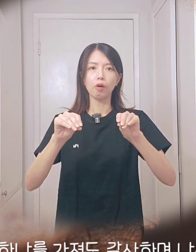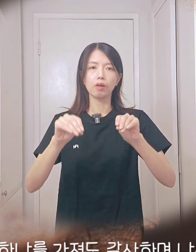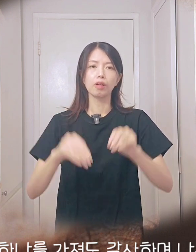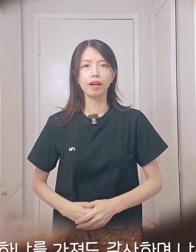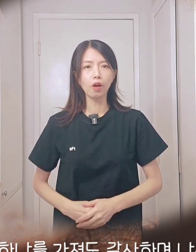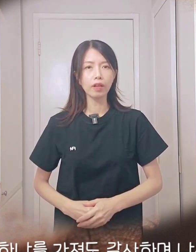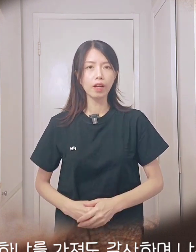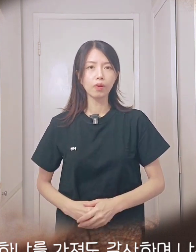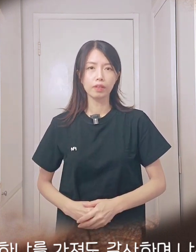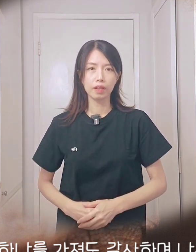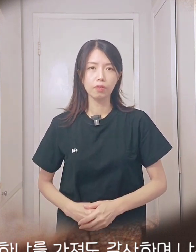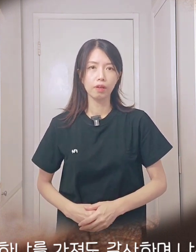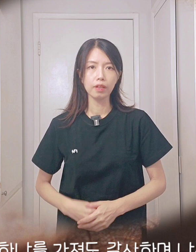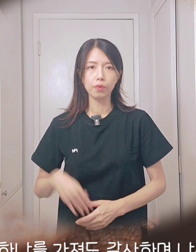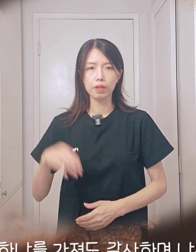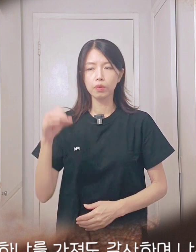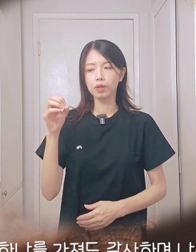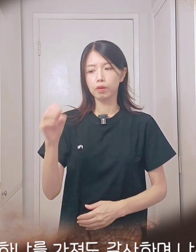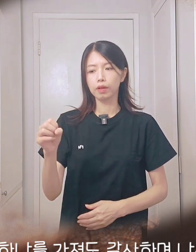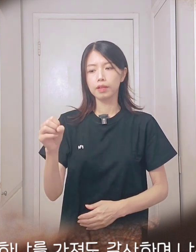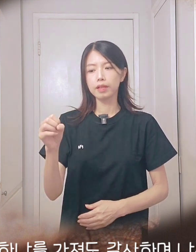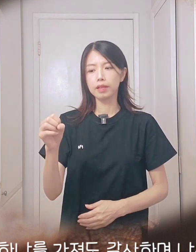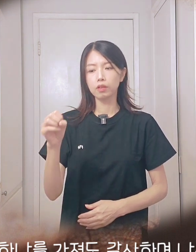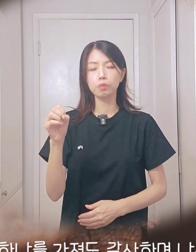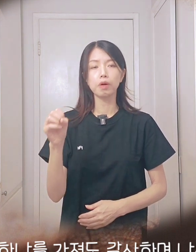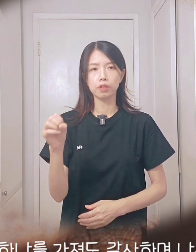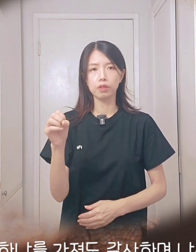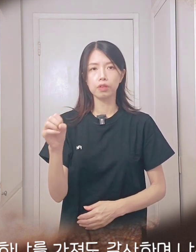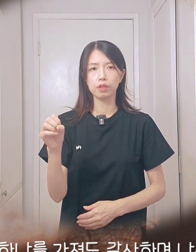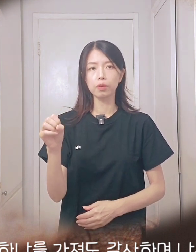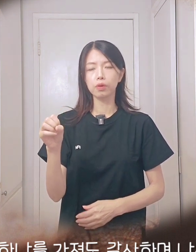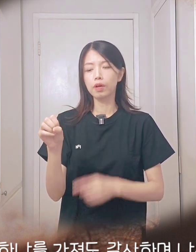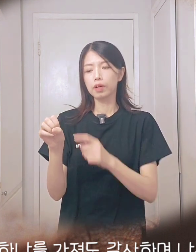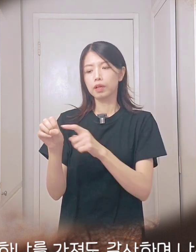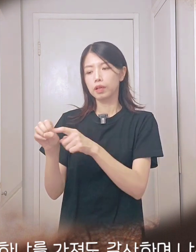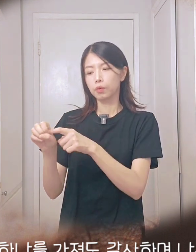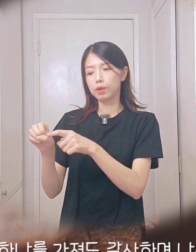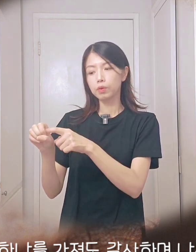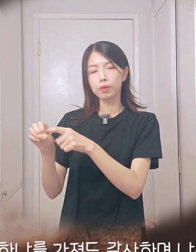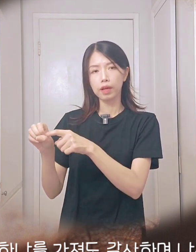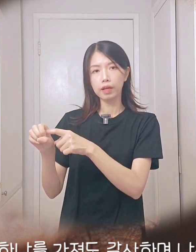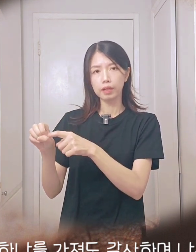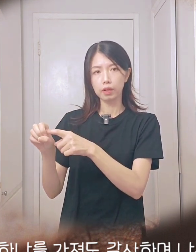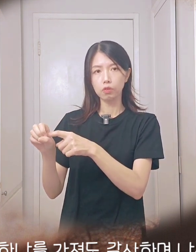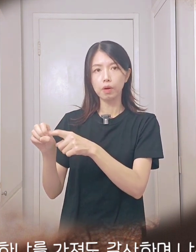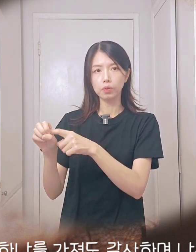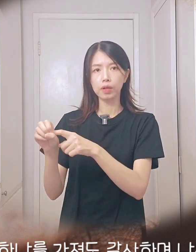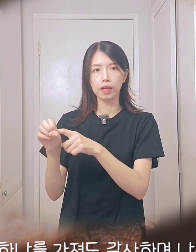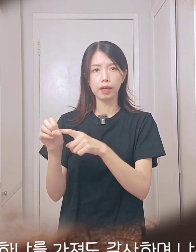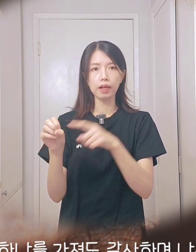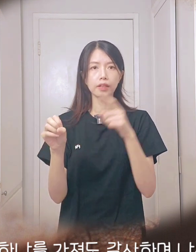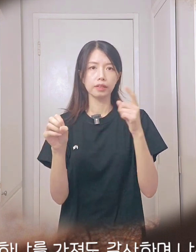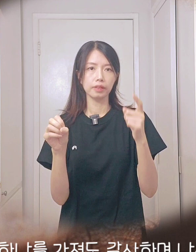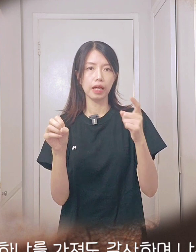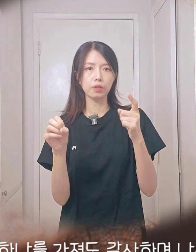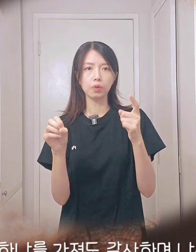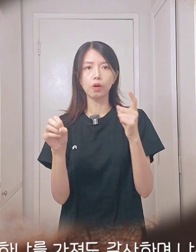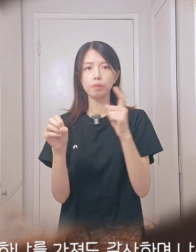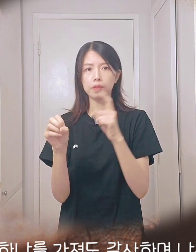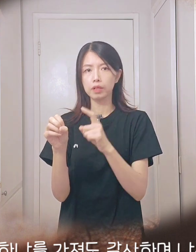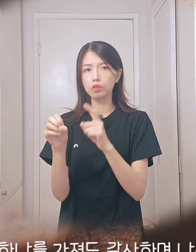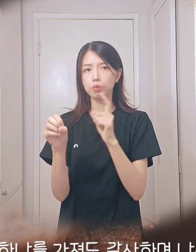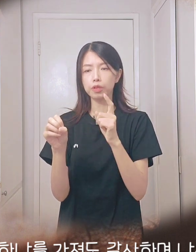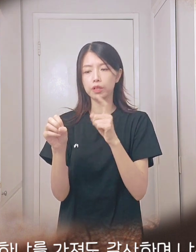마른 떡. 떡이라고 하는 뜻의 수어는 왼손이 이렇게 살짝 주먹을 쥐어주시고 이 왼손에 이 구멍 속에다가 다른